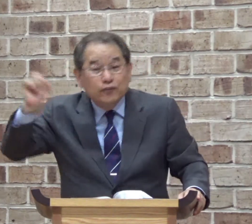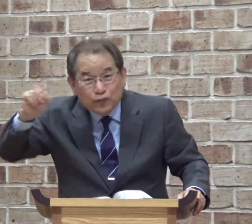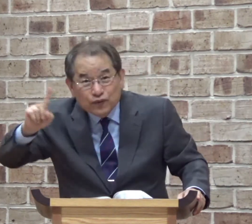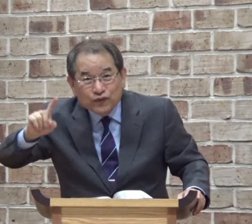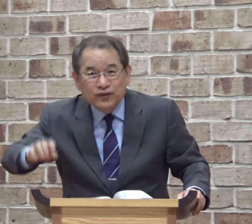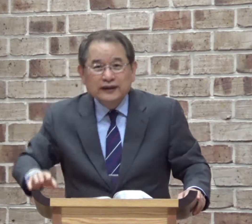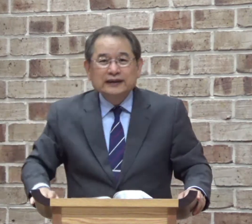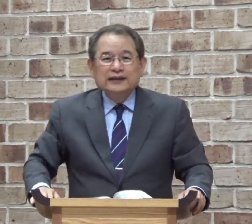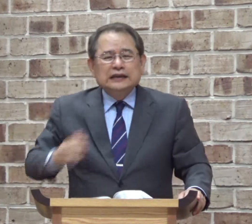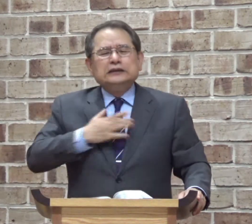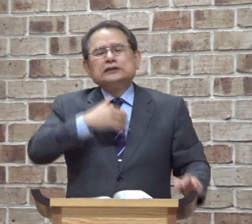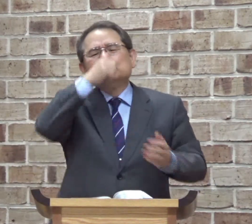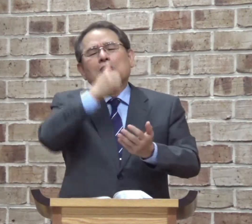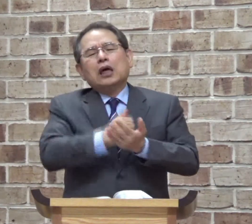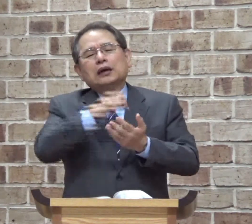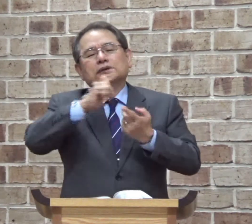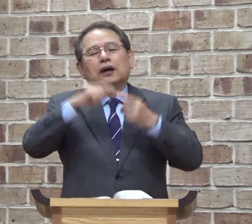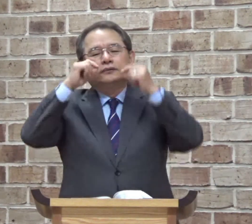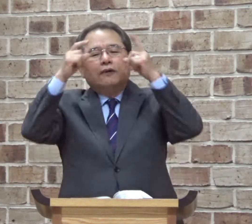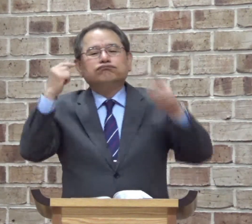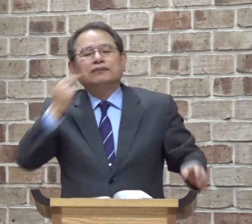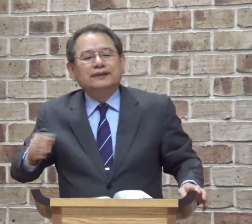자기 죄를 깨닫지 못하는 교만,